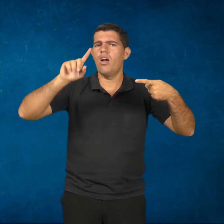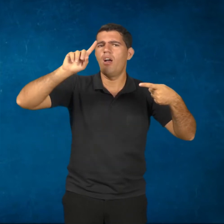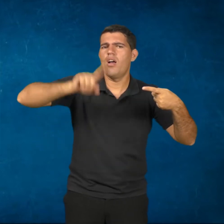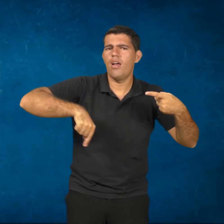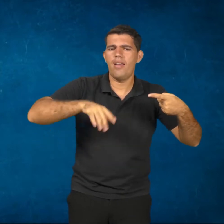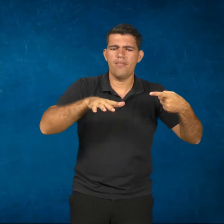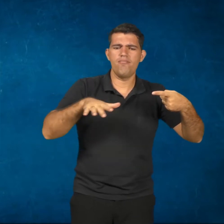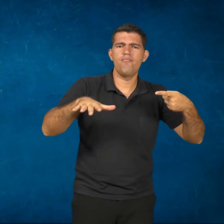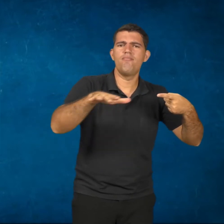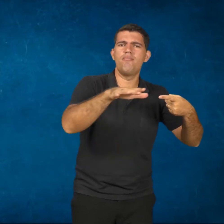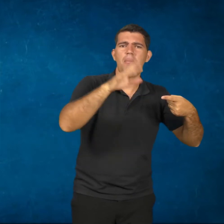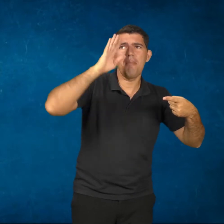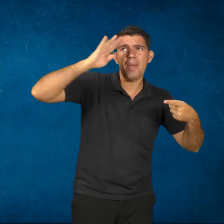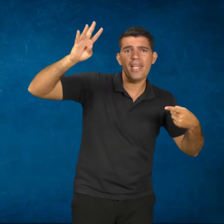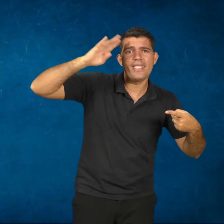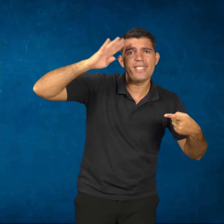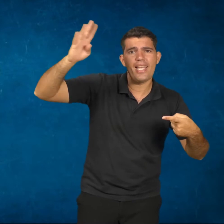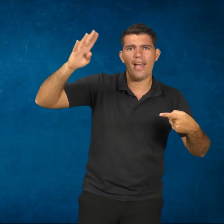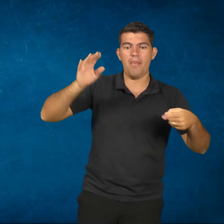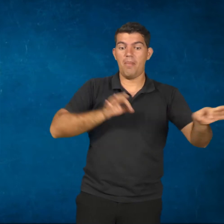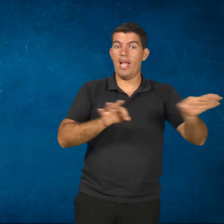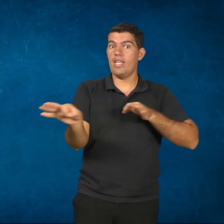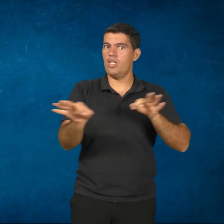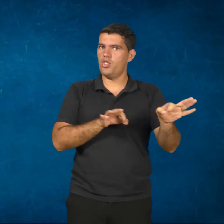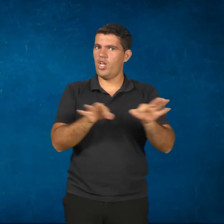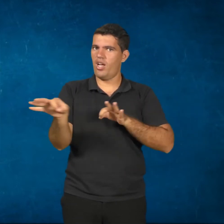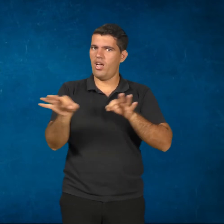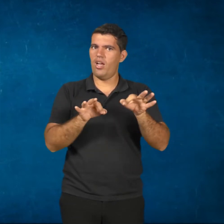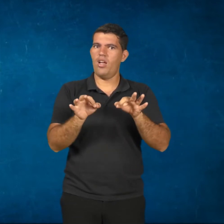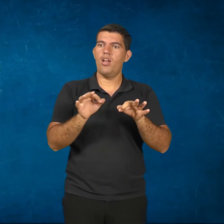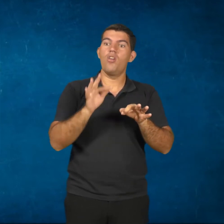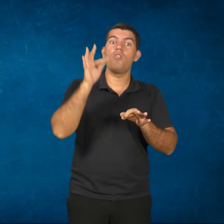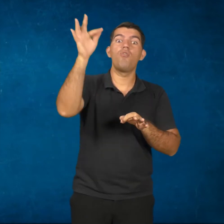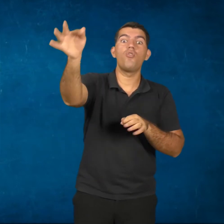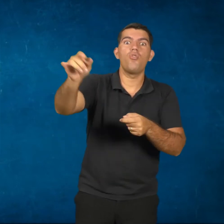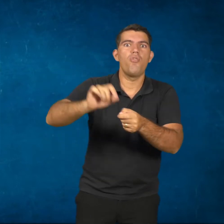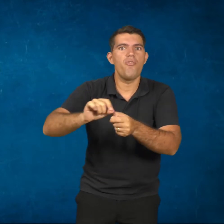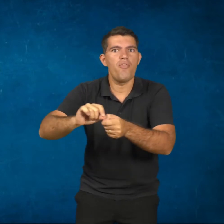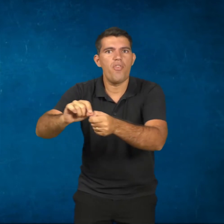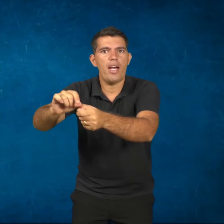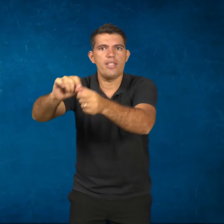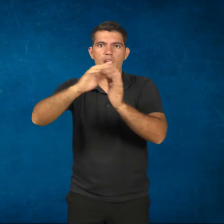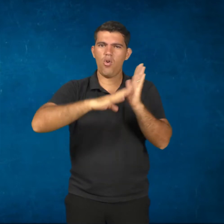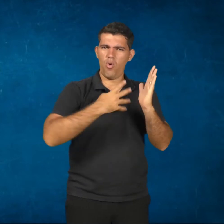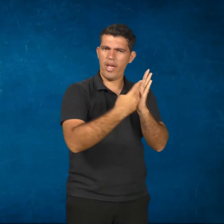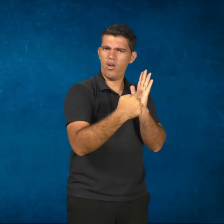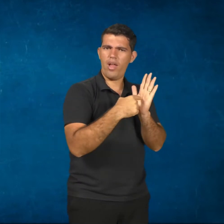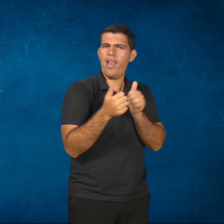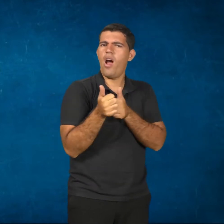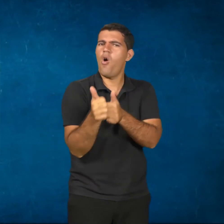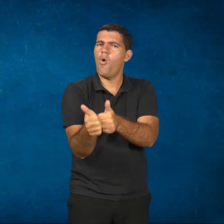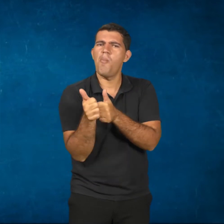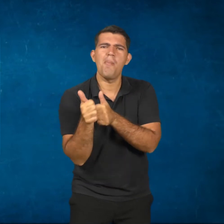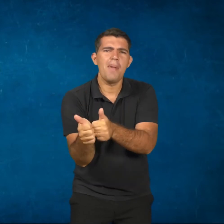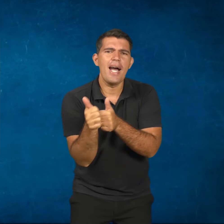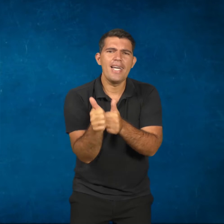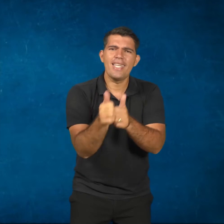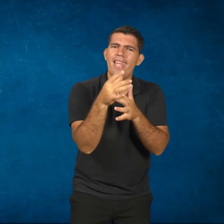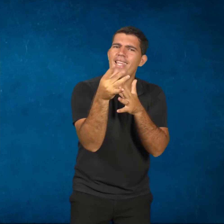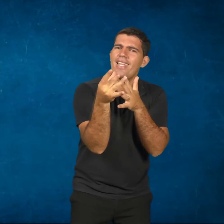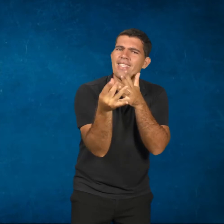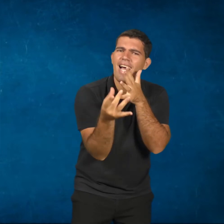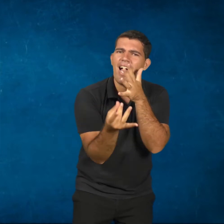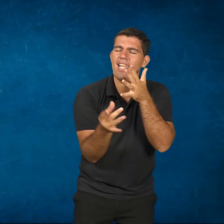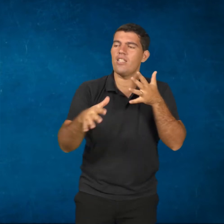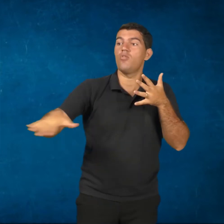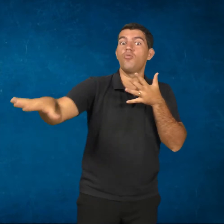poder pensar, planejar e executar um currículo que acompanhe minimamente essas rápidas